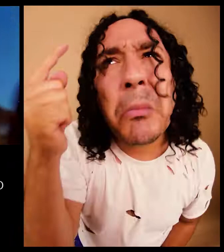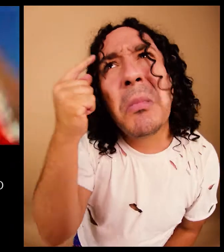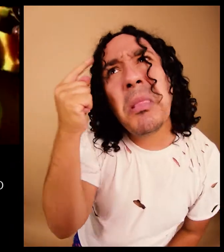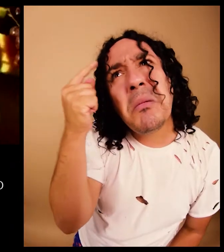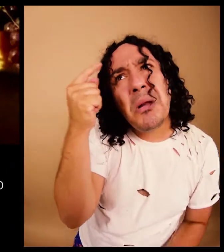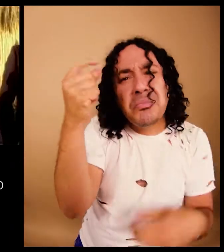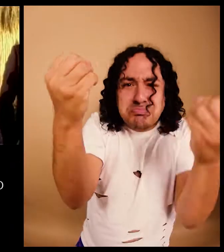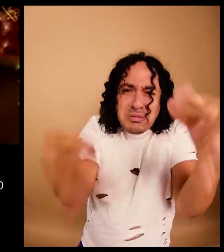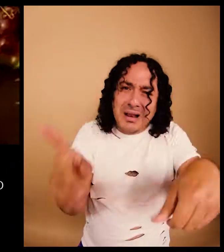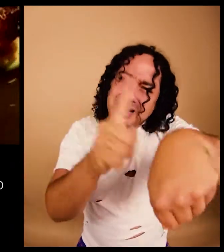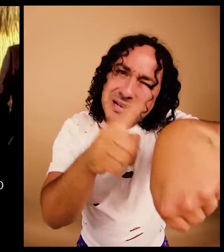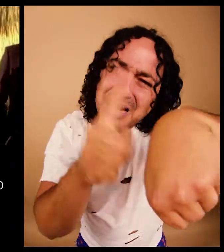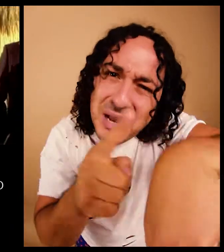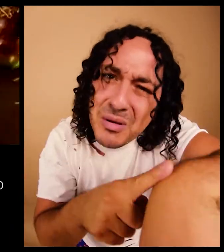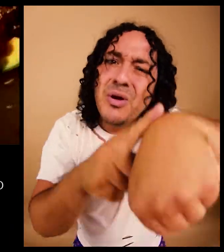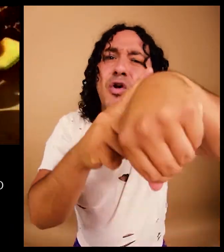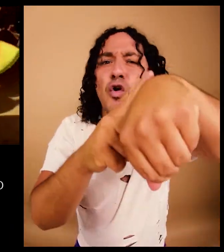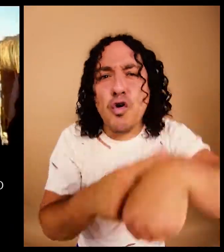tiempo en